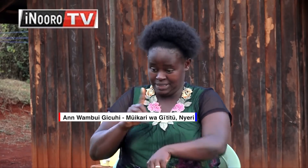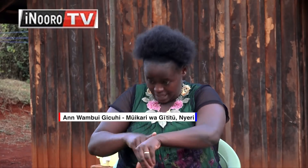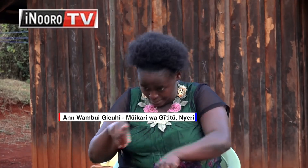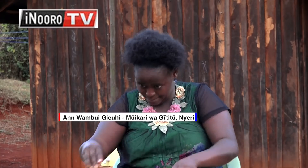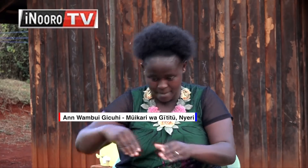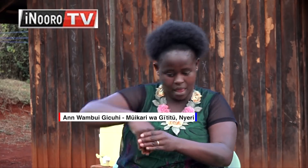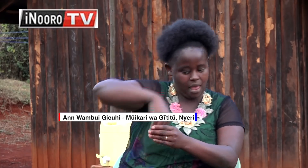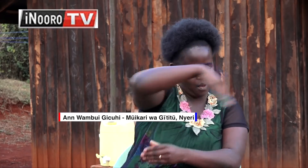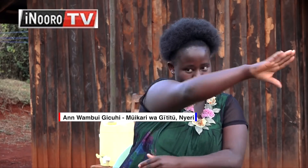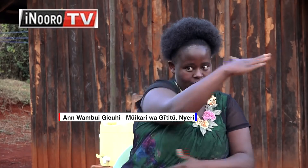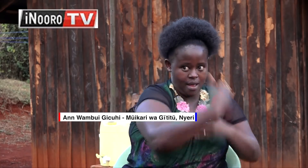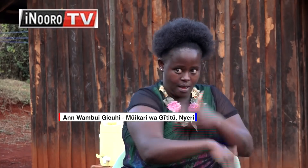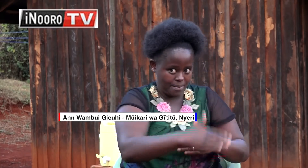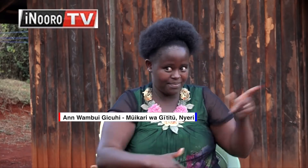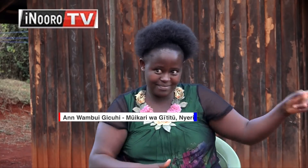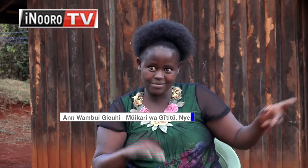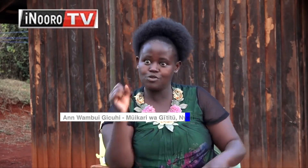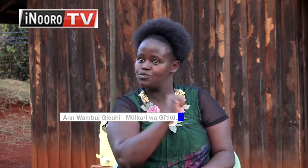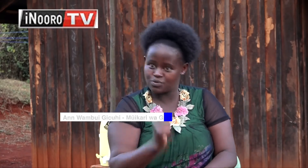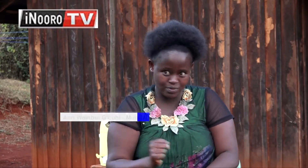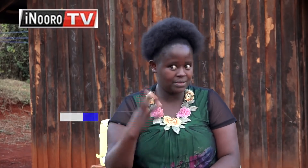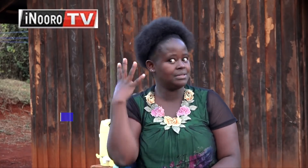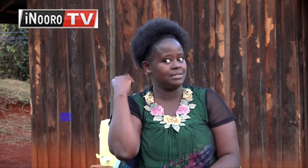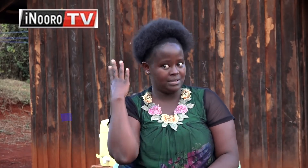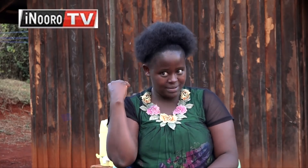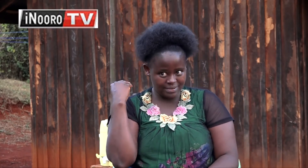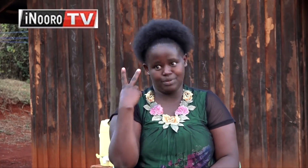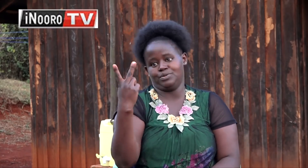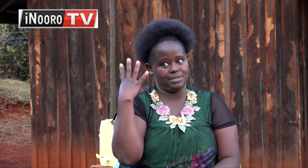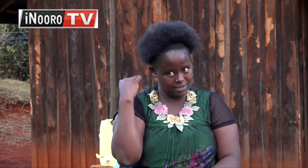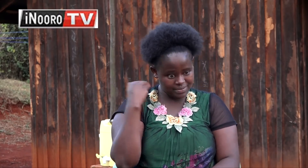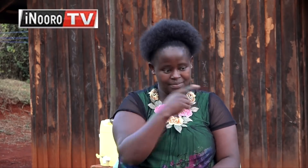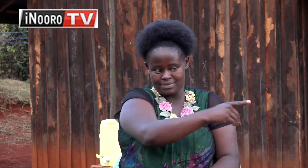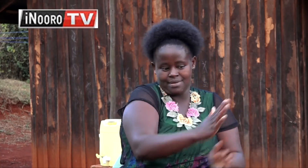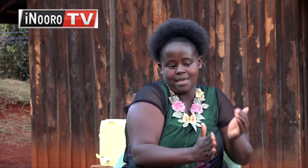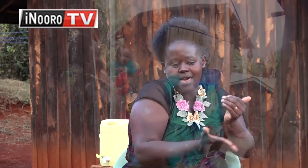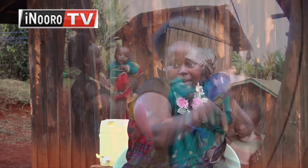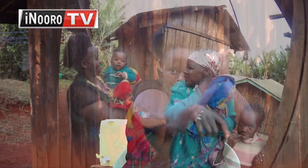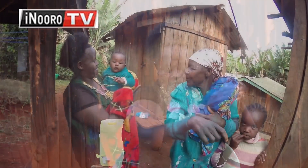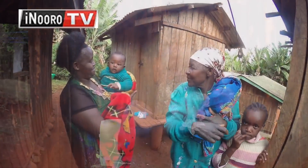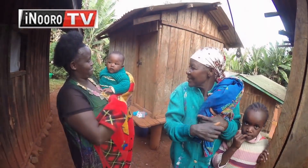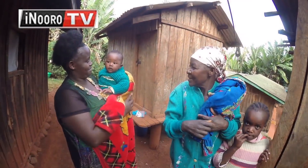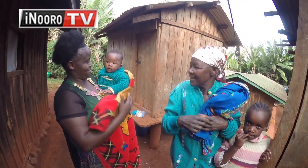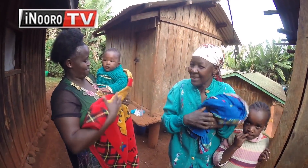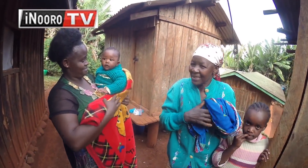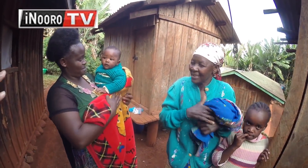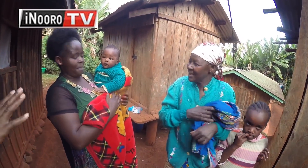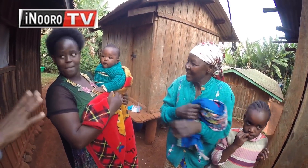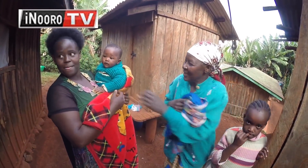koguo ngumonia language yakwa iriyo ya mbere niyo sign language. No cucu wa ciana ici